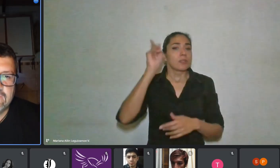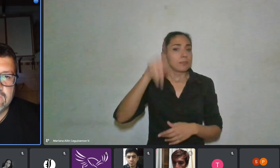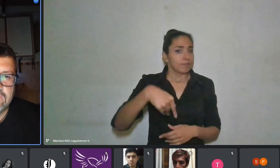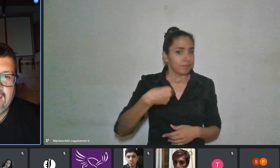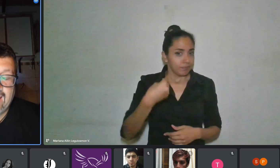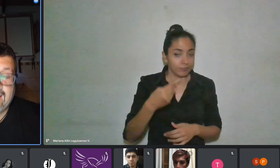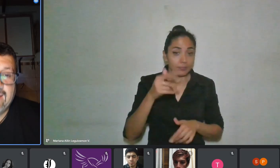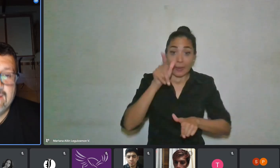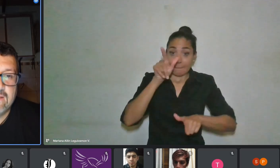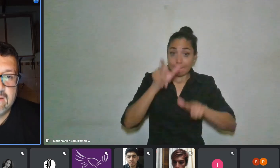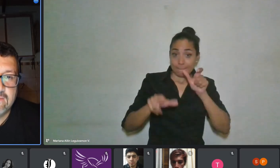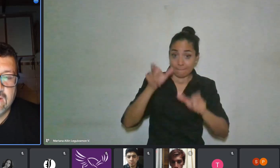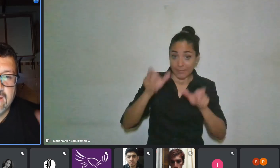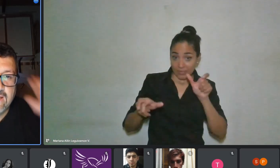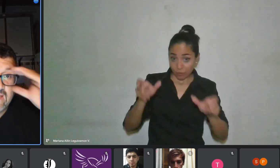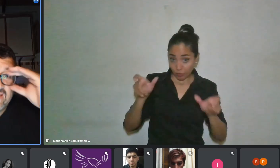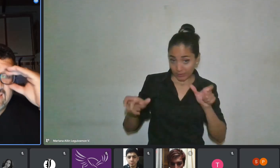gente